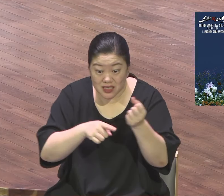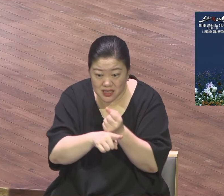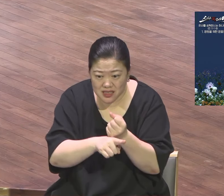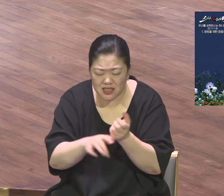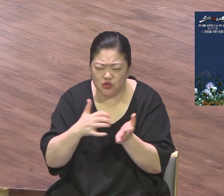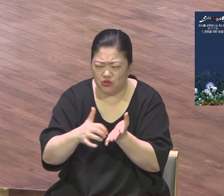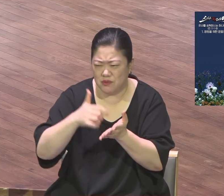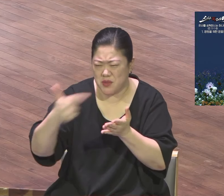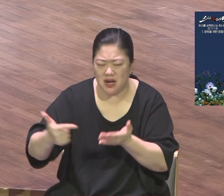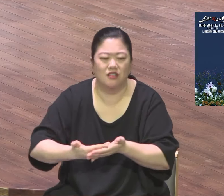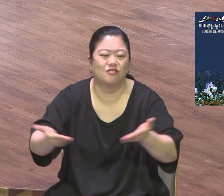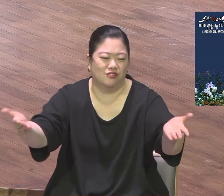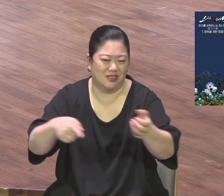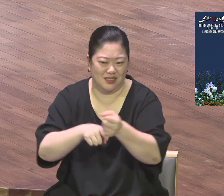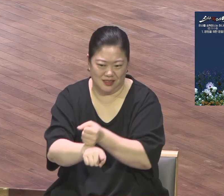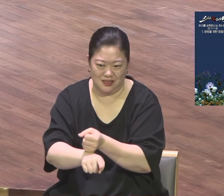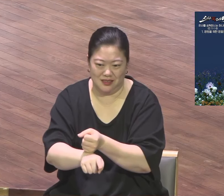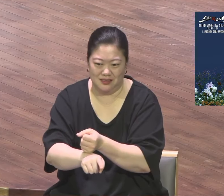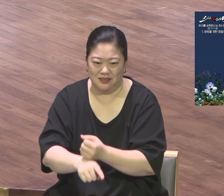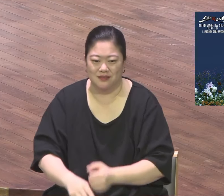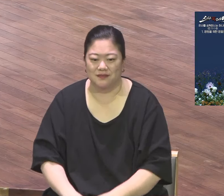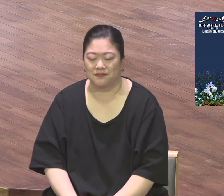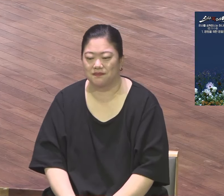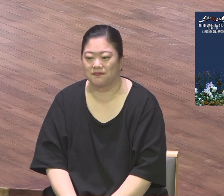지금 이 자리에 계신 여러분들요